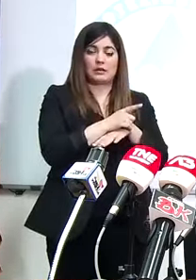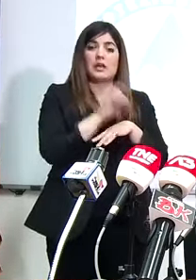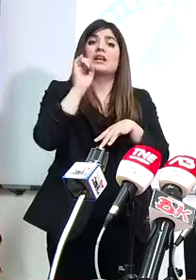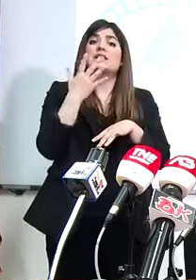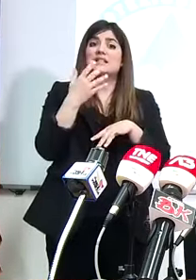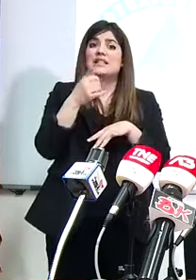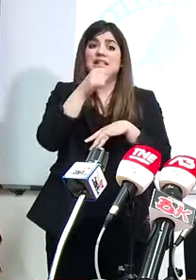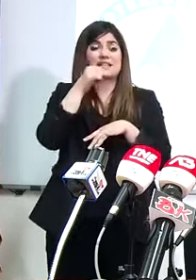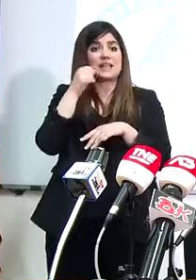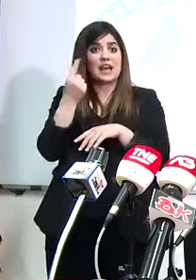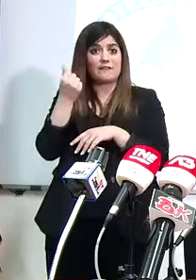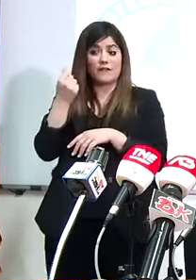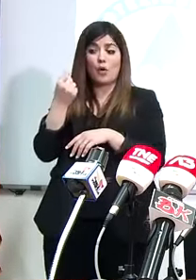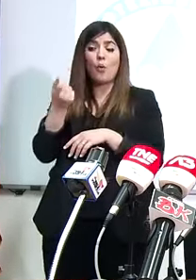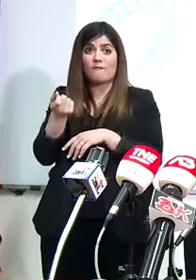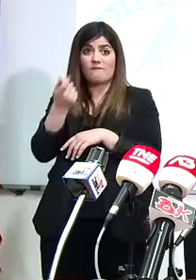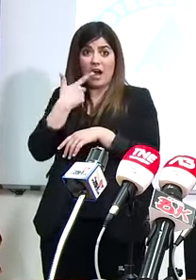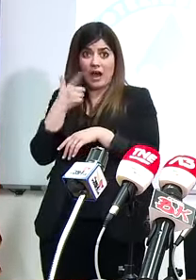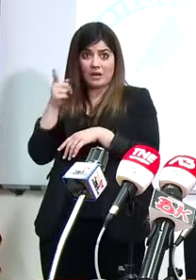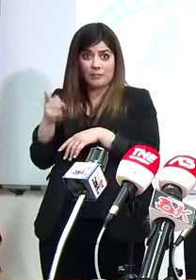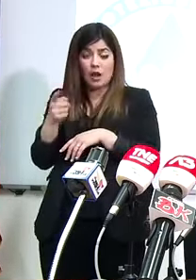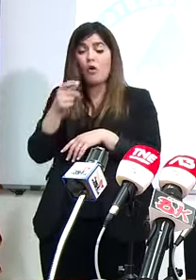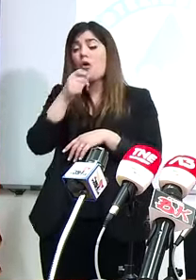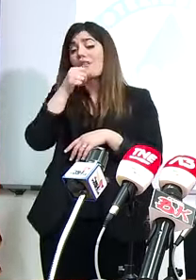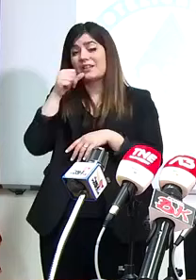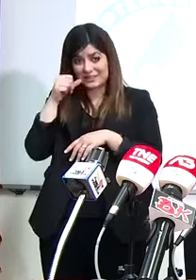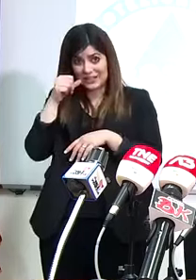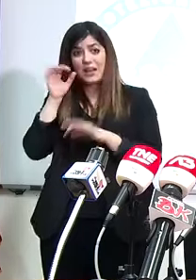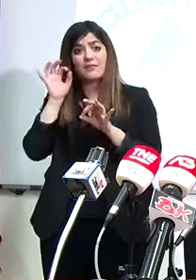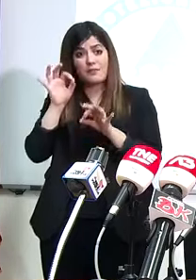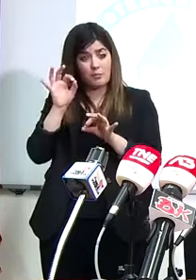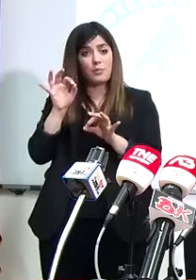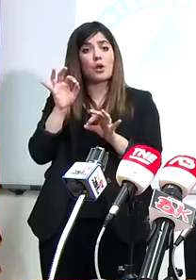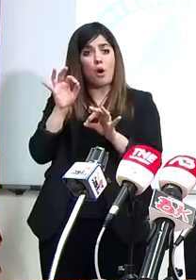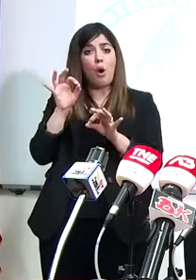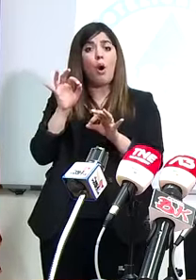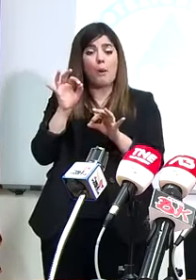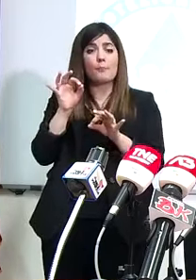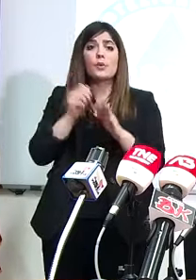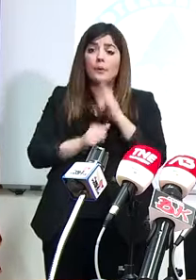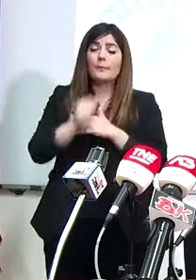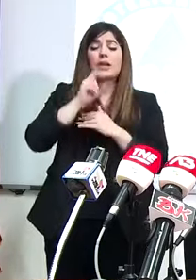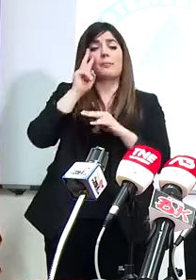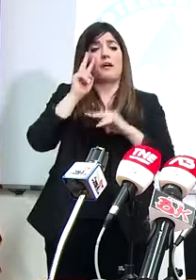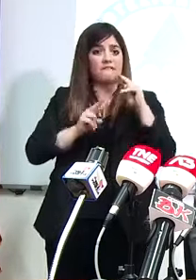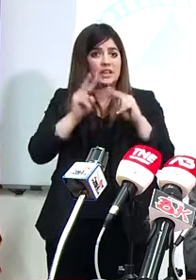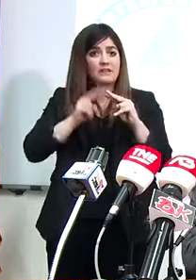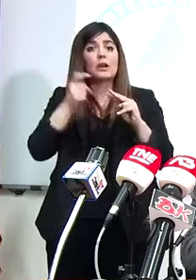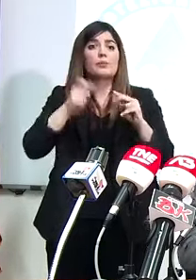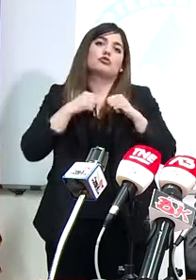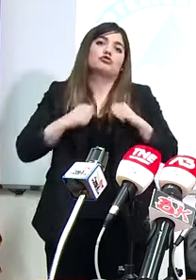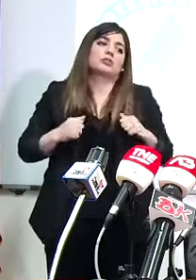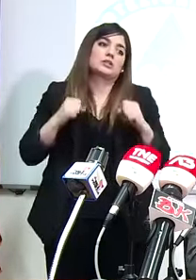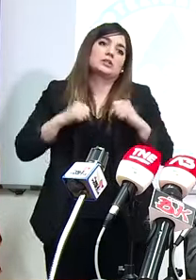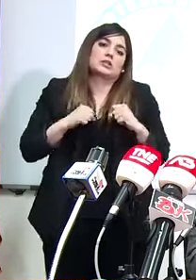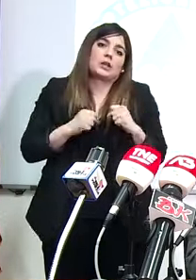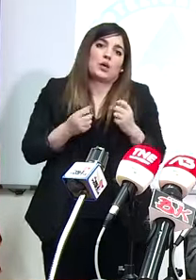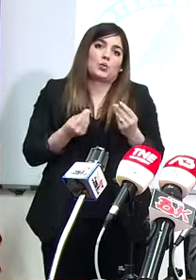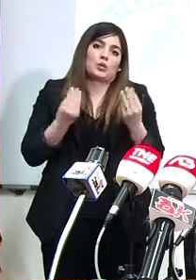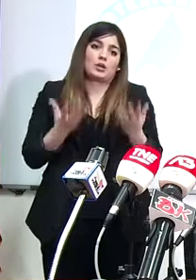che sia tale perché comunque viene inoculato i cittadini per la loro salute punto tutto qua non ho altro da aggiungere non